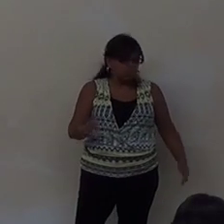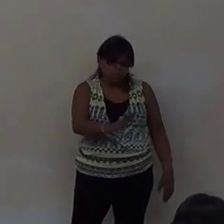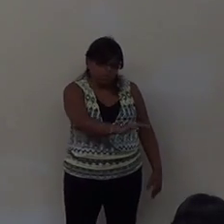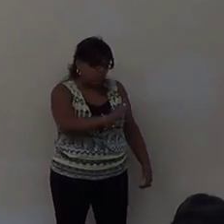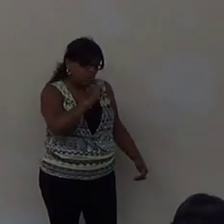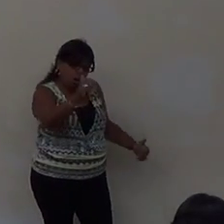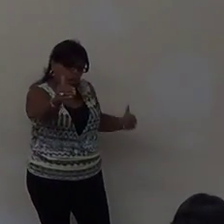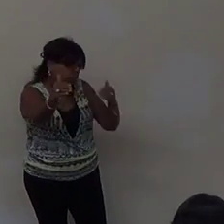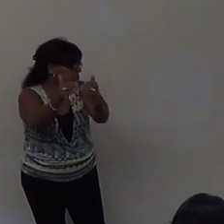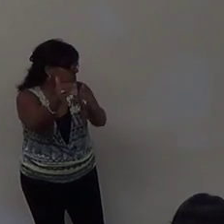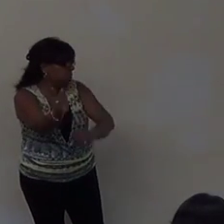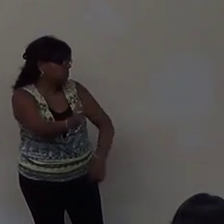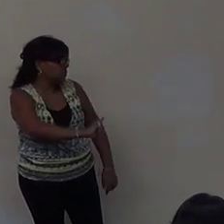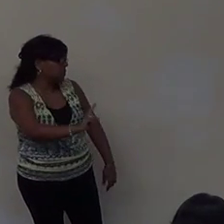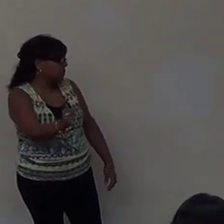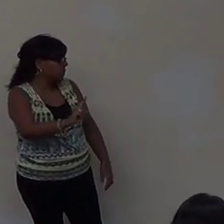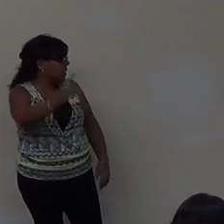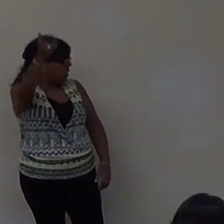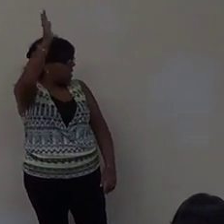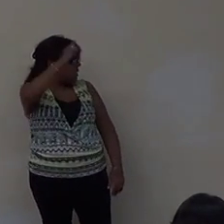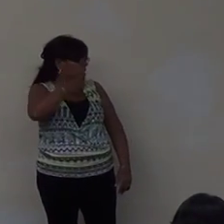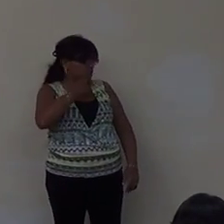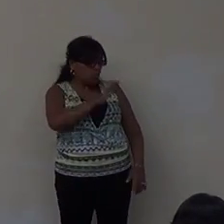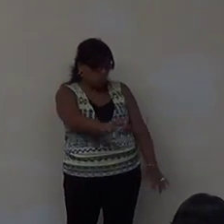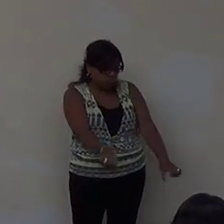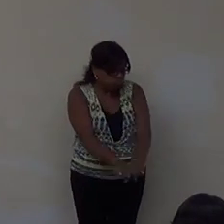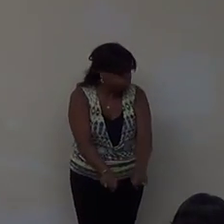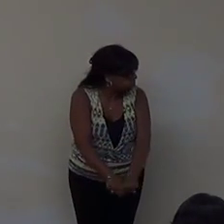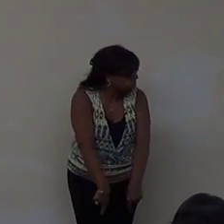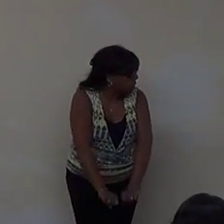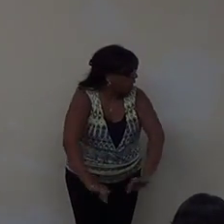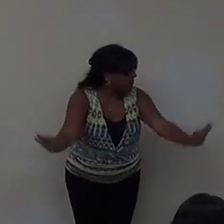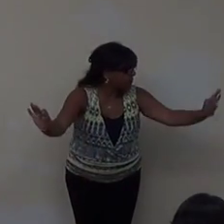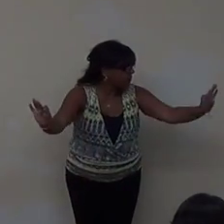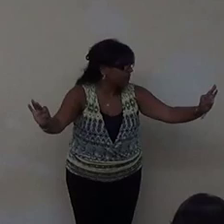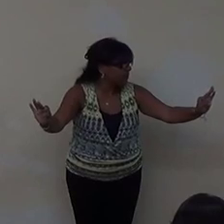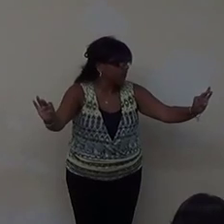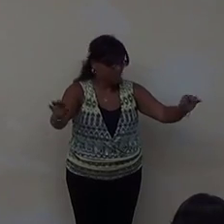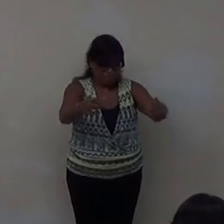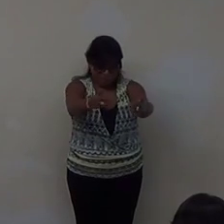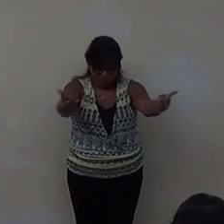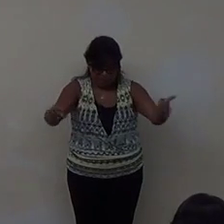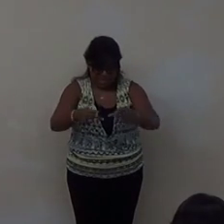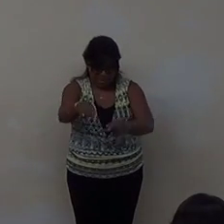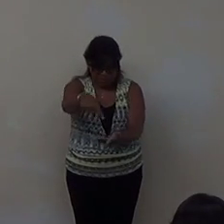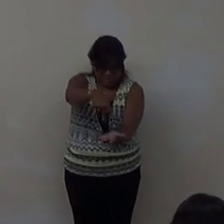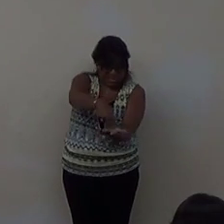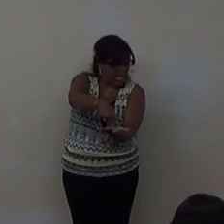Quita tus calzados de tus pies, porque el lugar